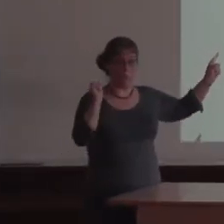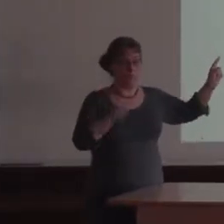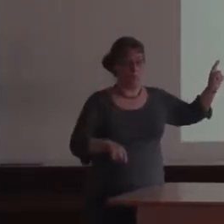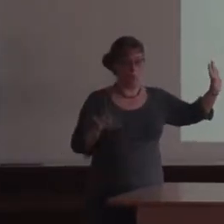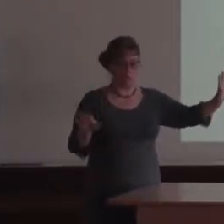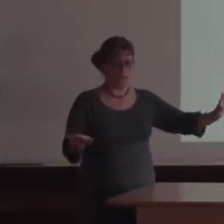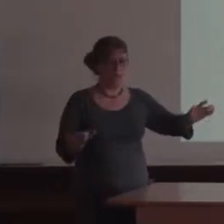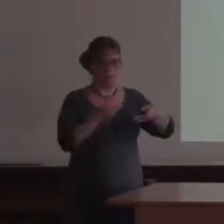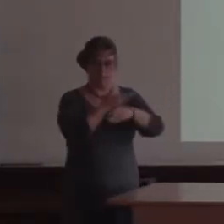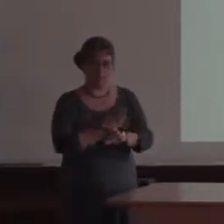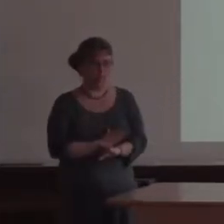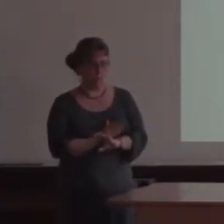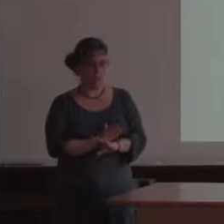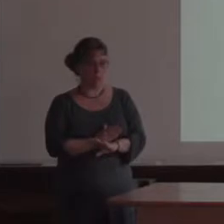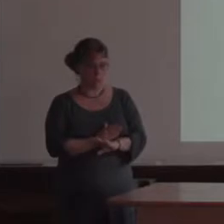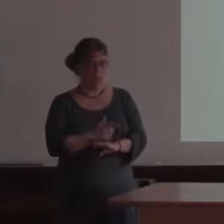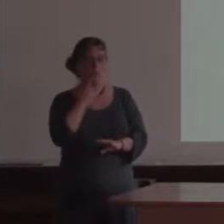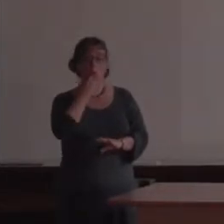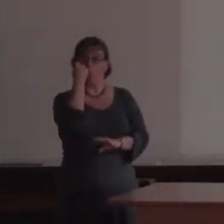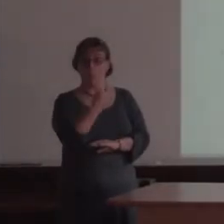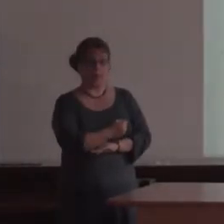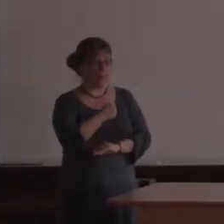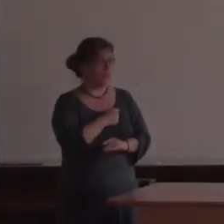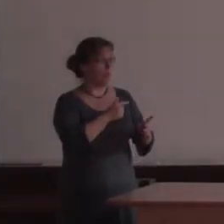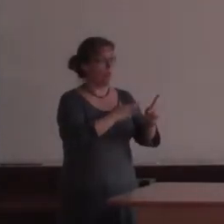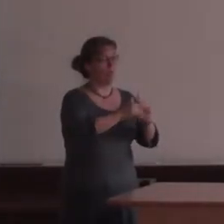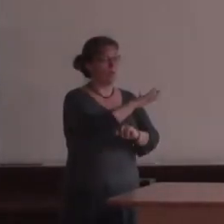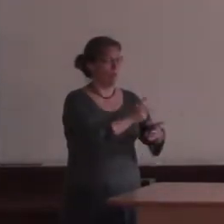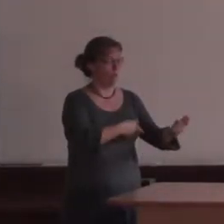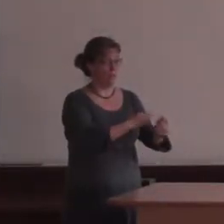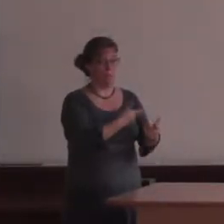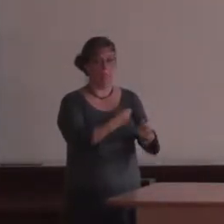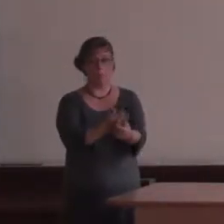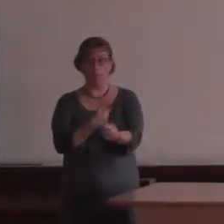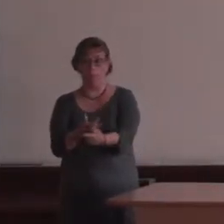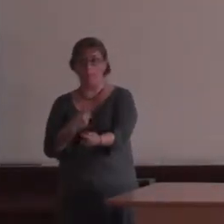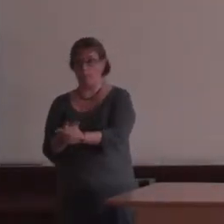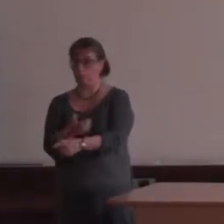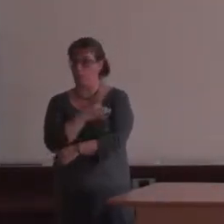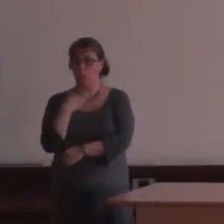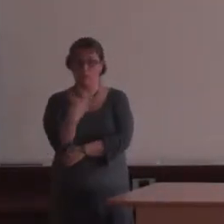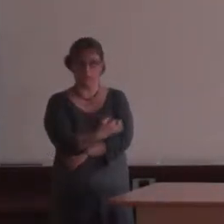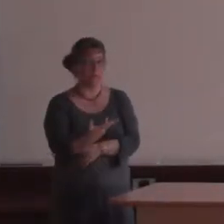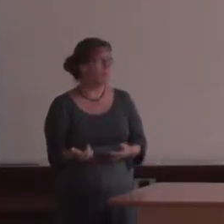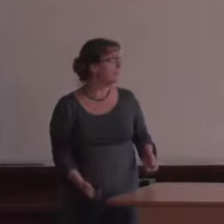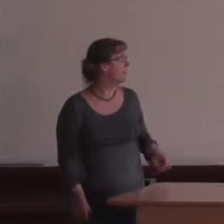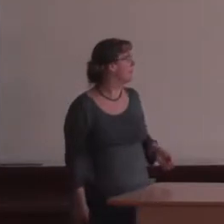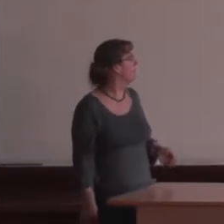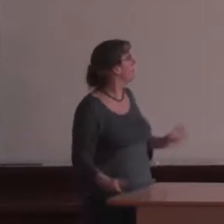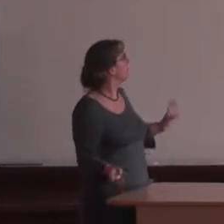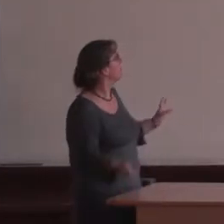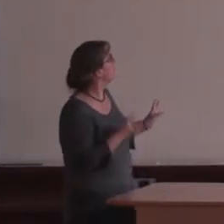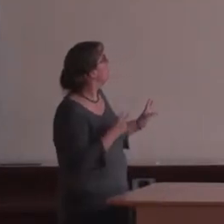des tests dans ceux-ci. Donc, si je prends un petit exemple. Alors, on va voir si vous voyez quelque